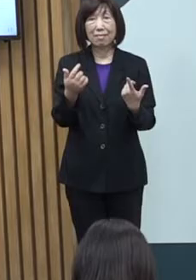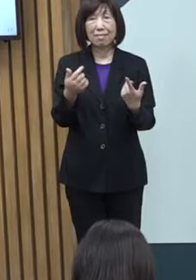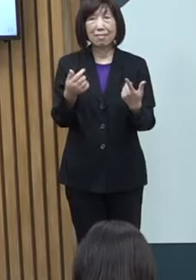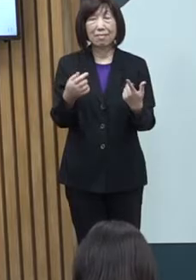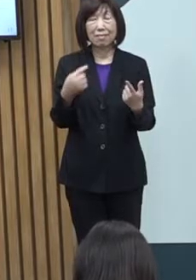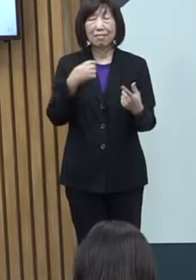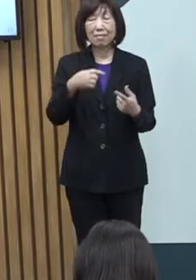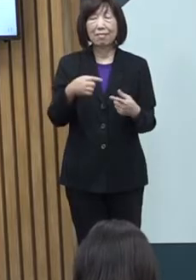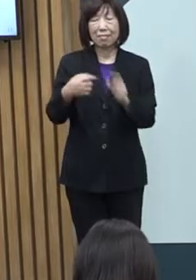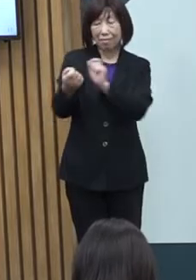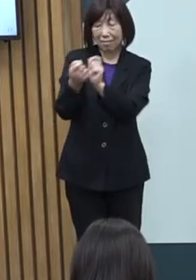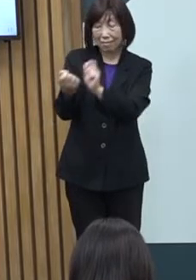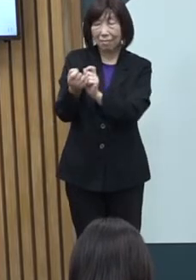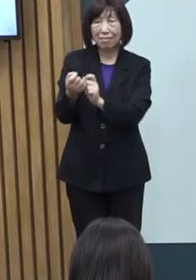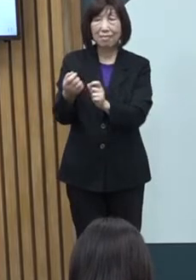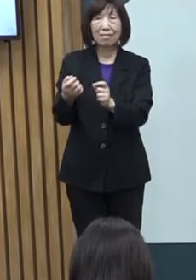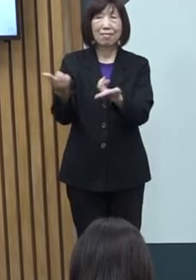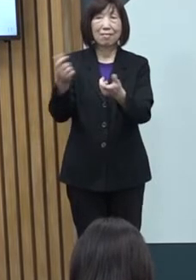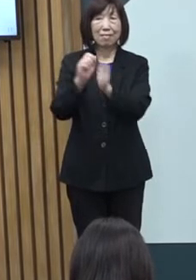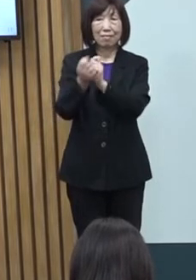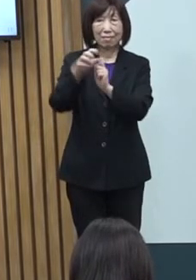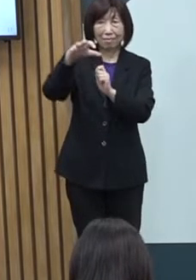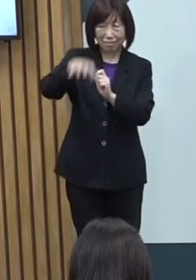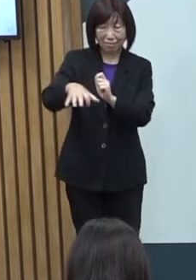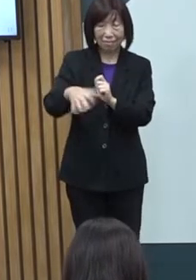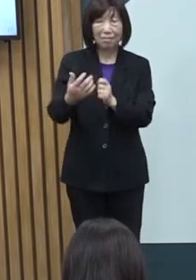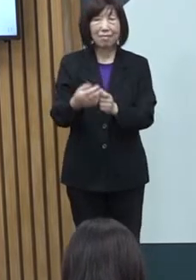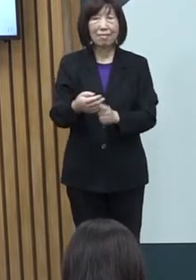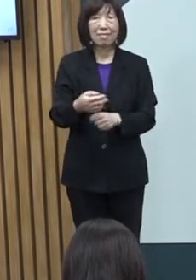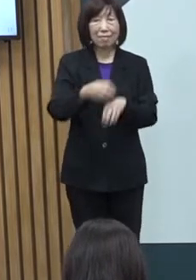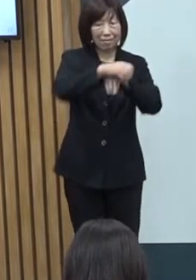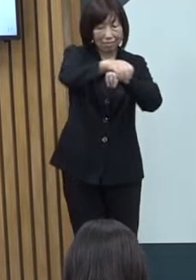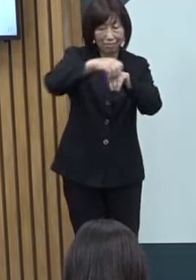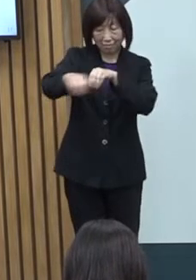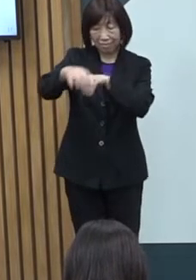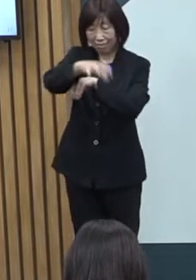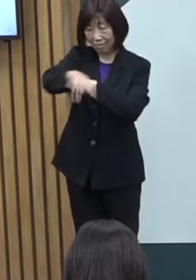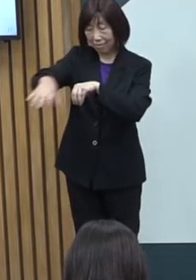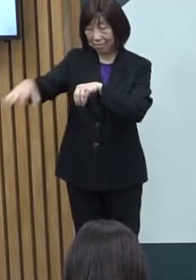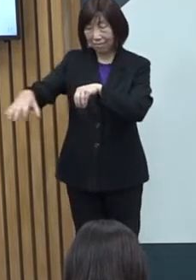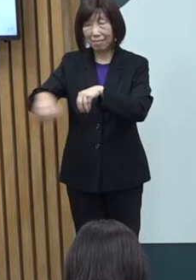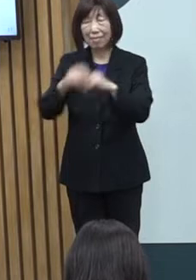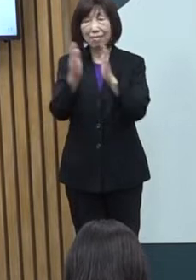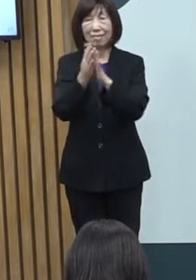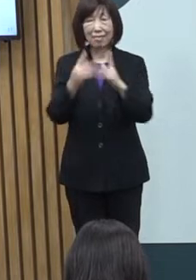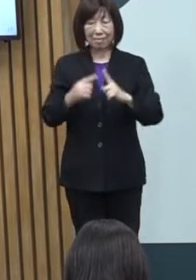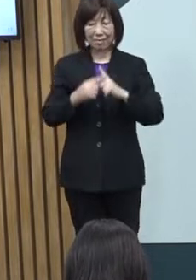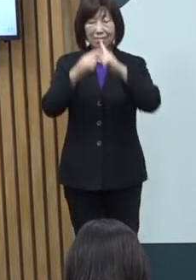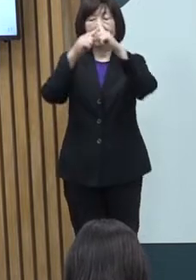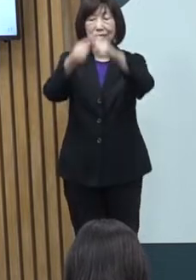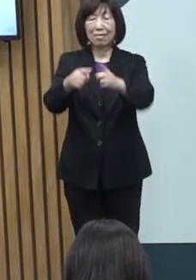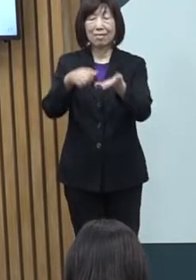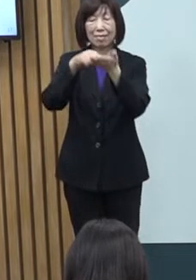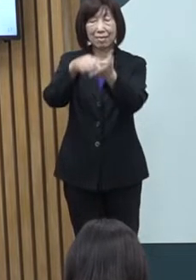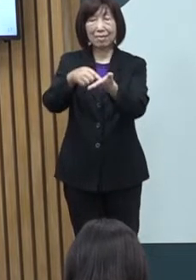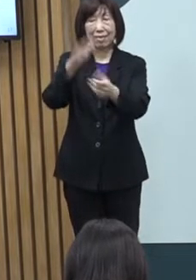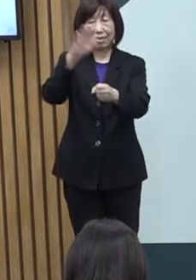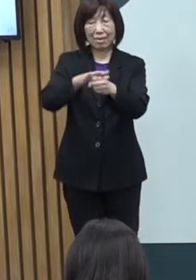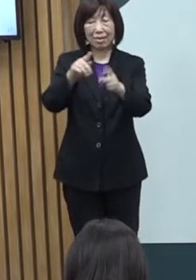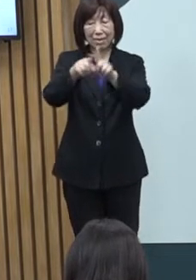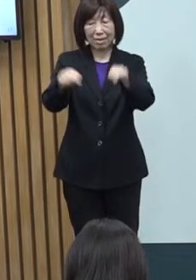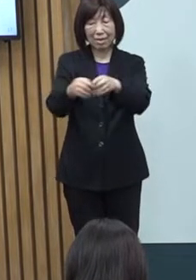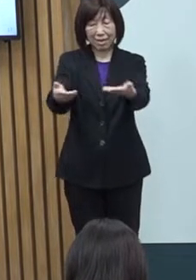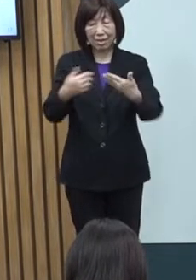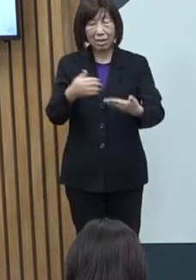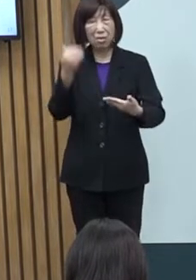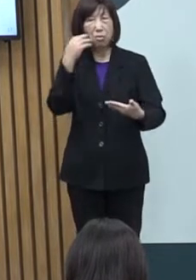征机关，或者是地方稽征机关派驻到各地监理站的服务柜台临柜来申请补单。那如果